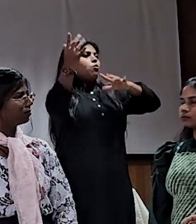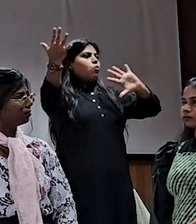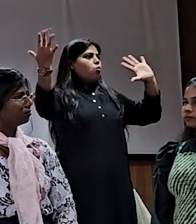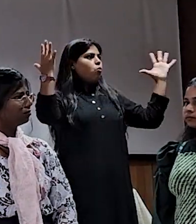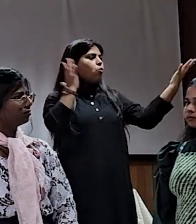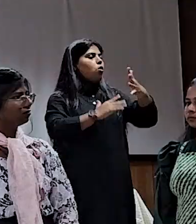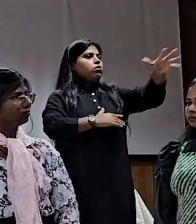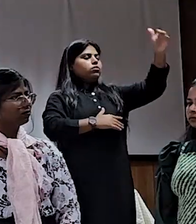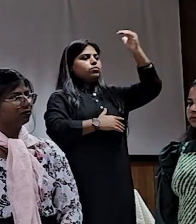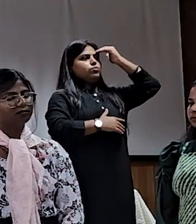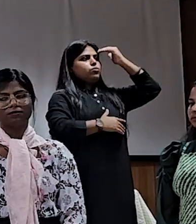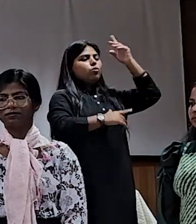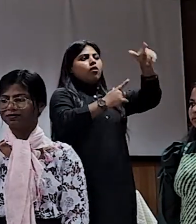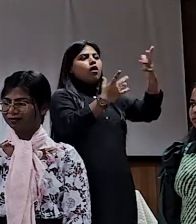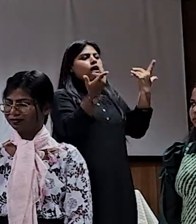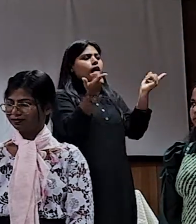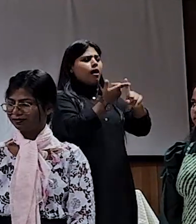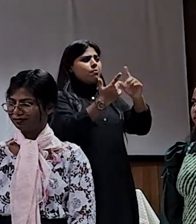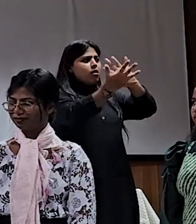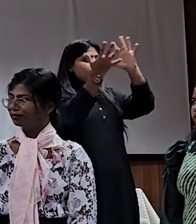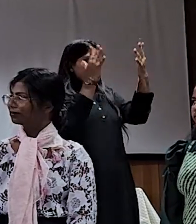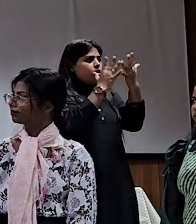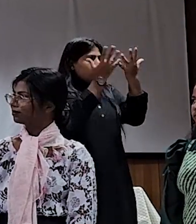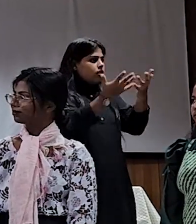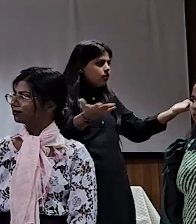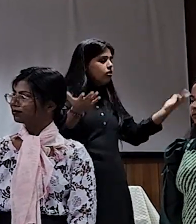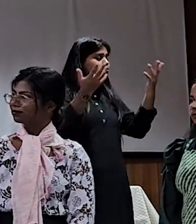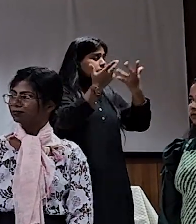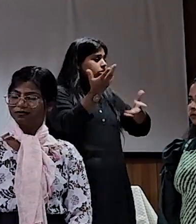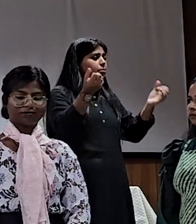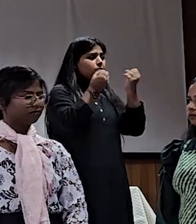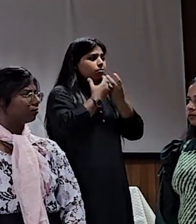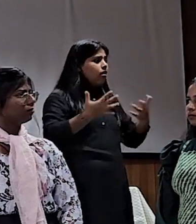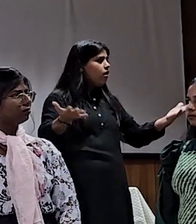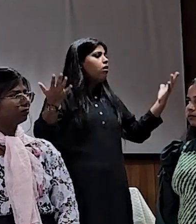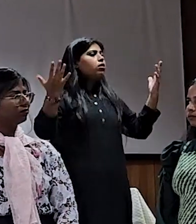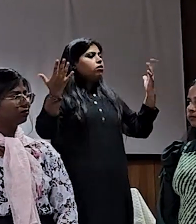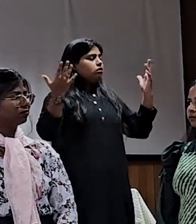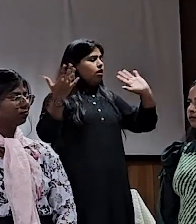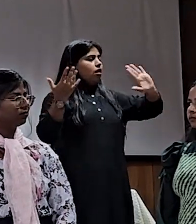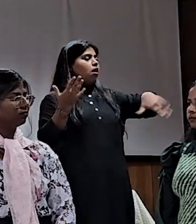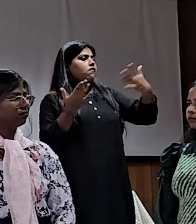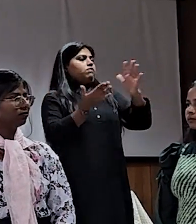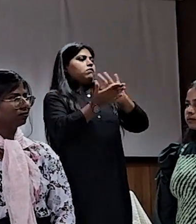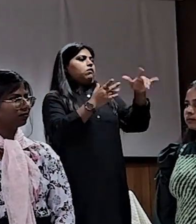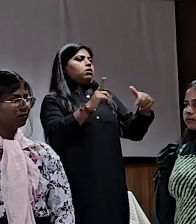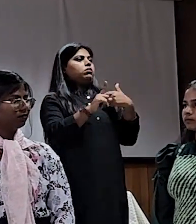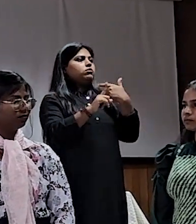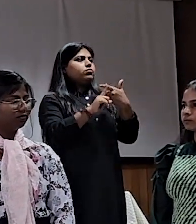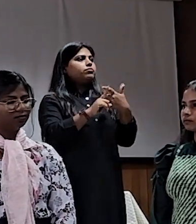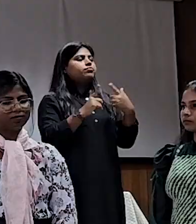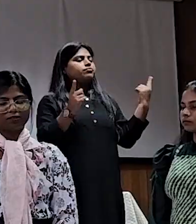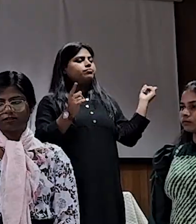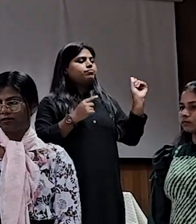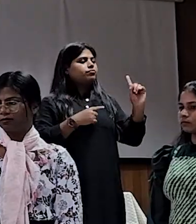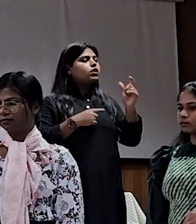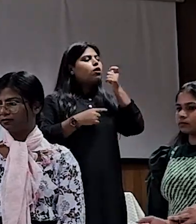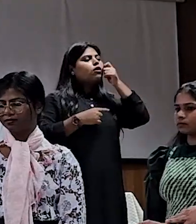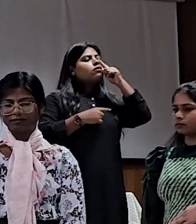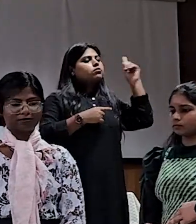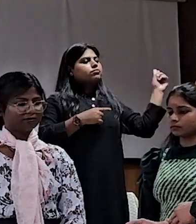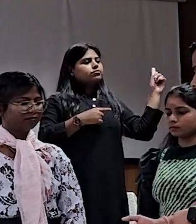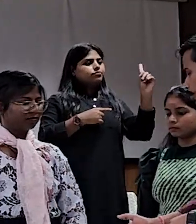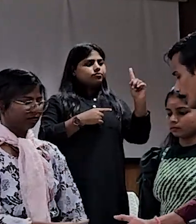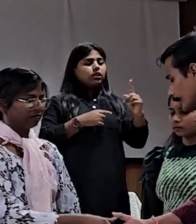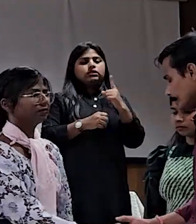उस दुनिया को जानने की जो बेसब्री से हेलन का इंतजार कर रही थी। तभी वहां मिस्टर एंड मिसेस केलर आते हैं। हेलो